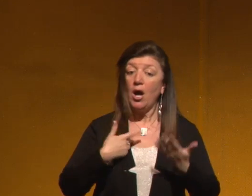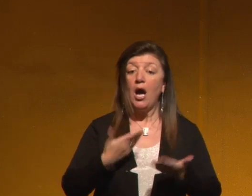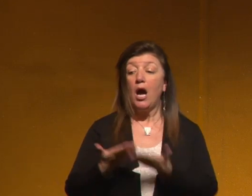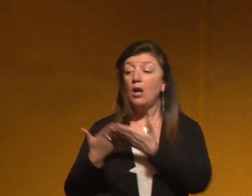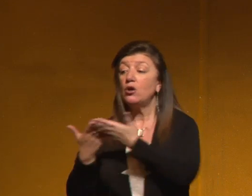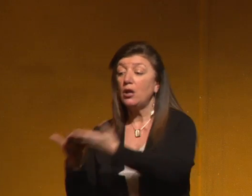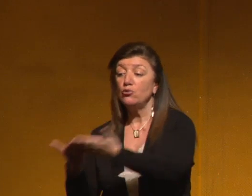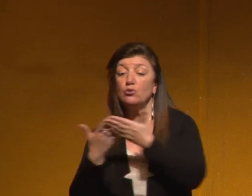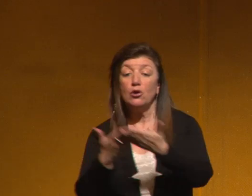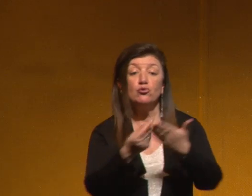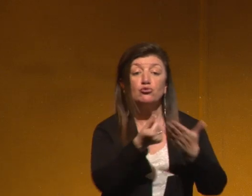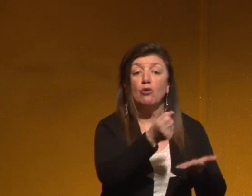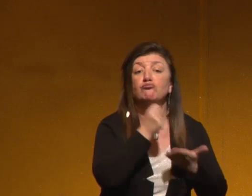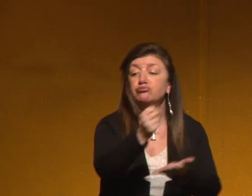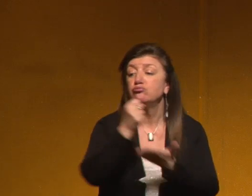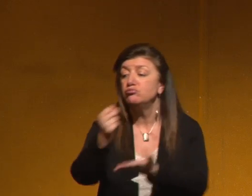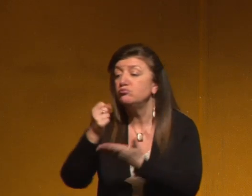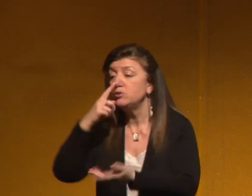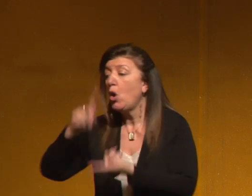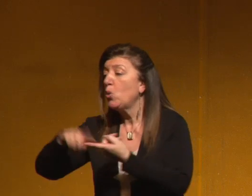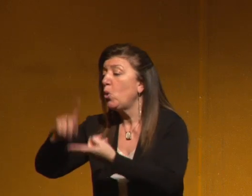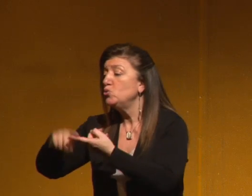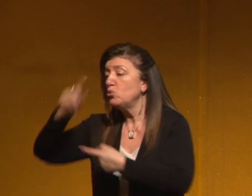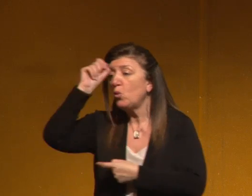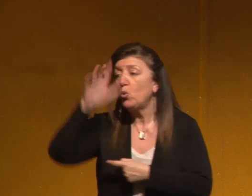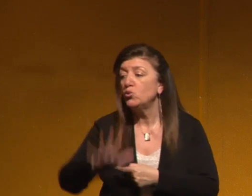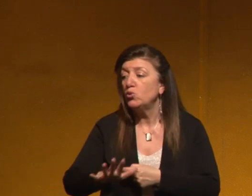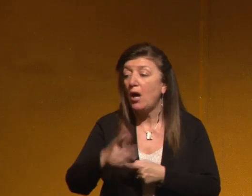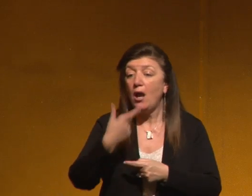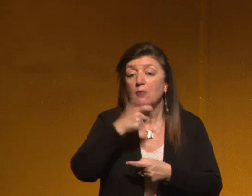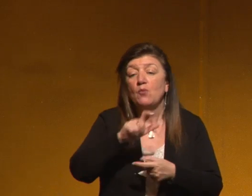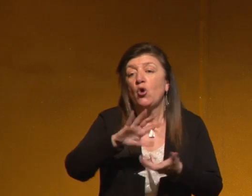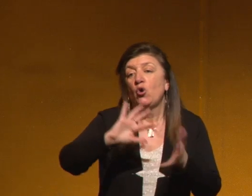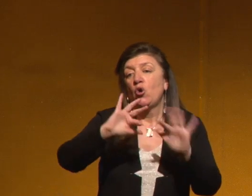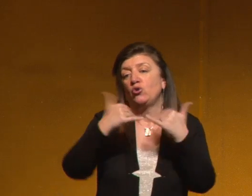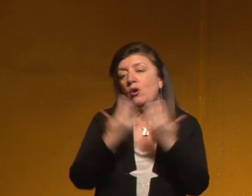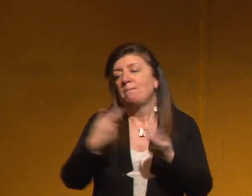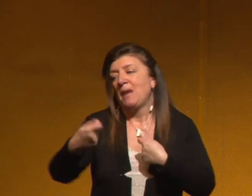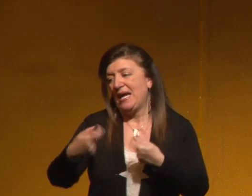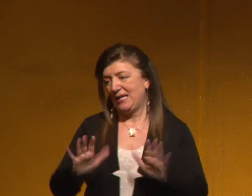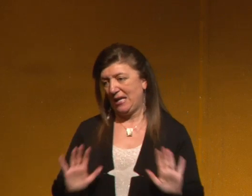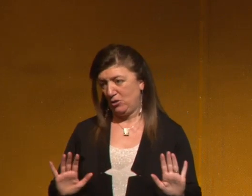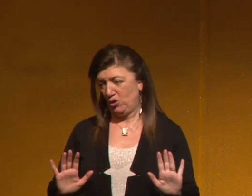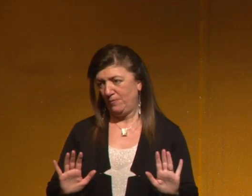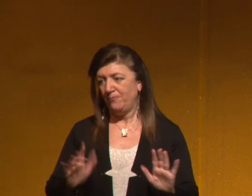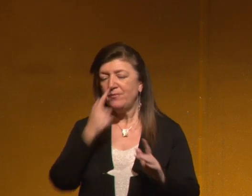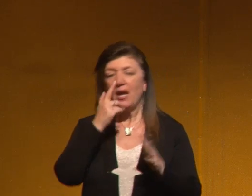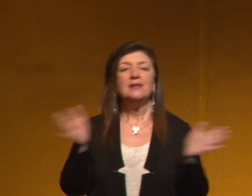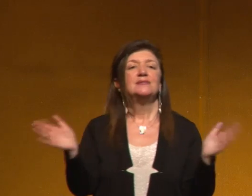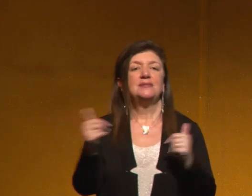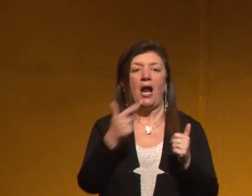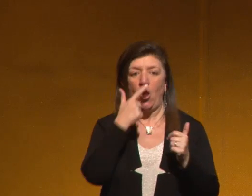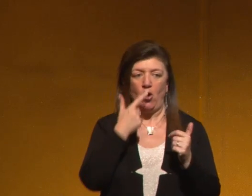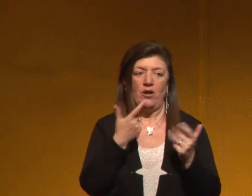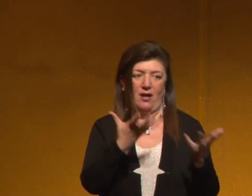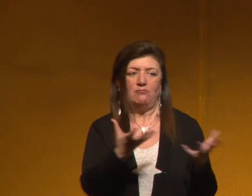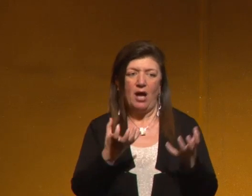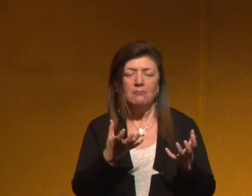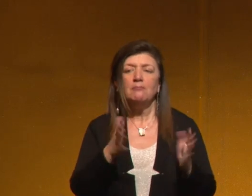culturali aiutiamo quelle che nel mercato perché di mercato parliamo anche se solo per una parte fiera per me e aiutiamo